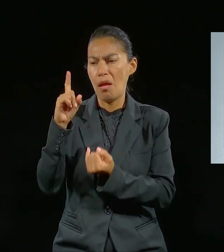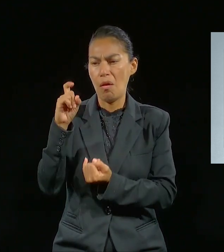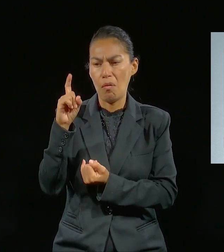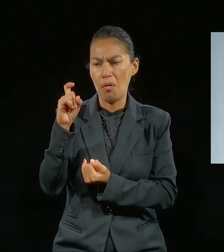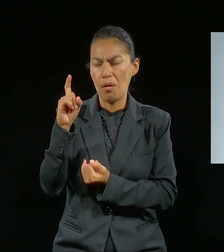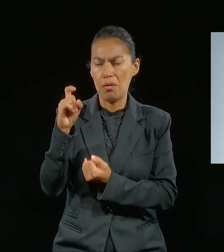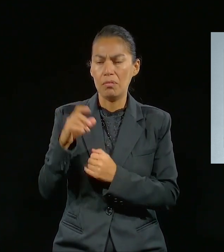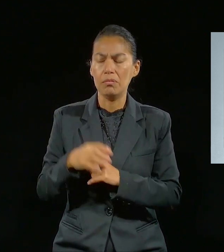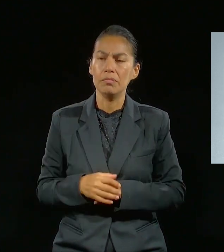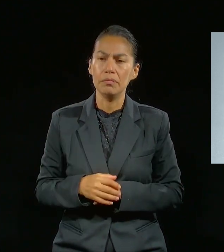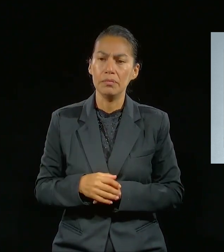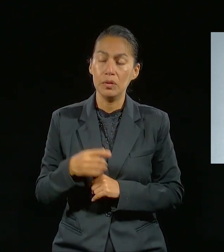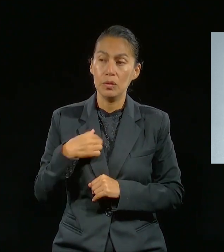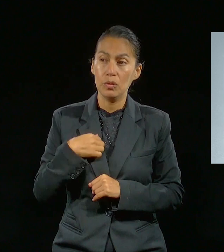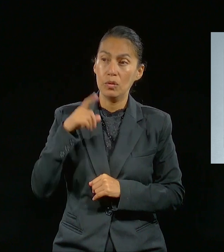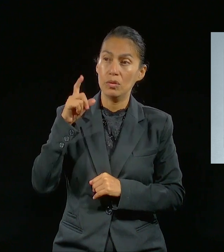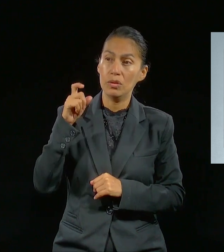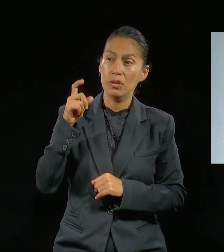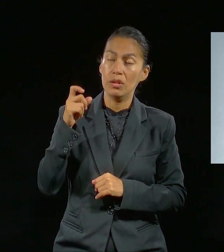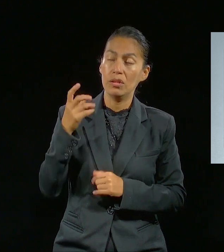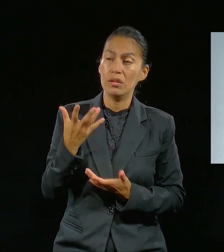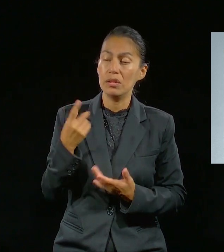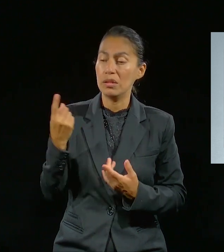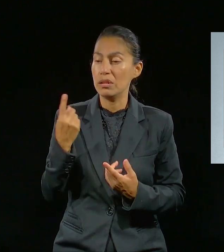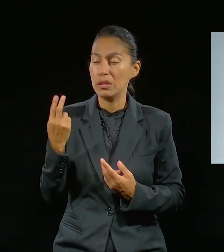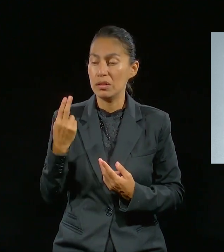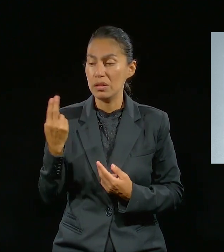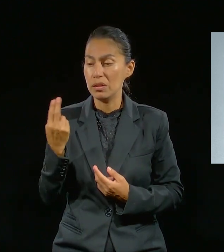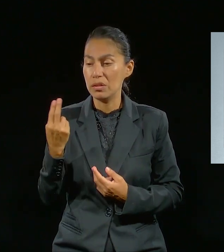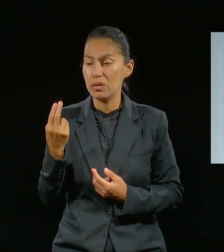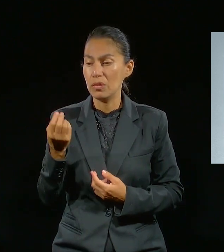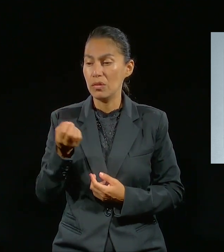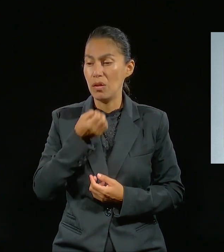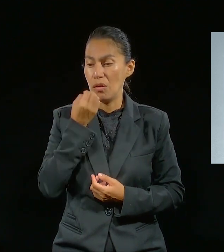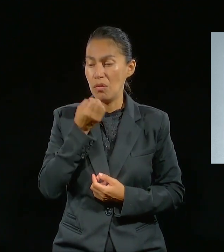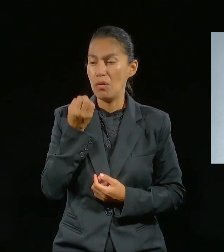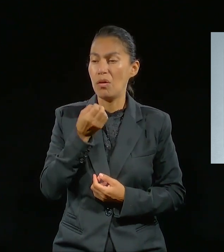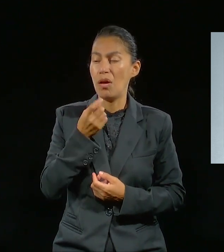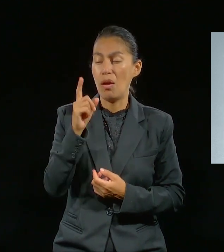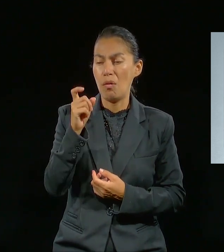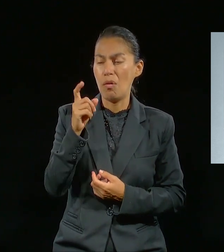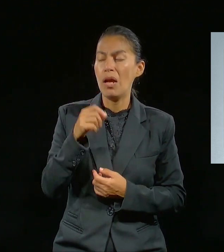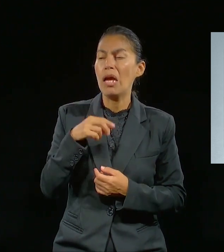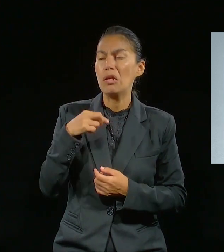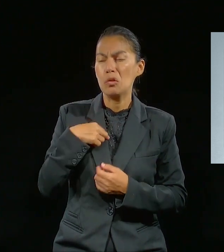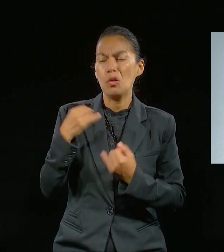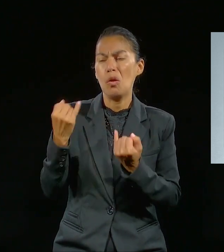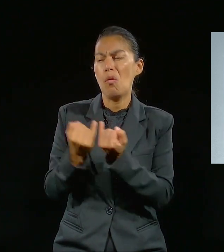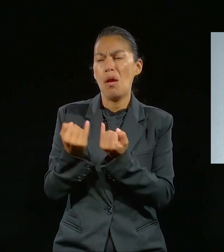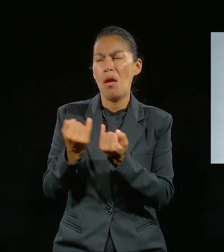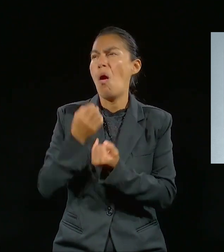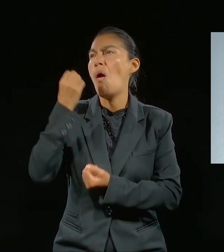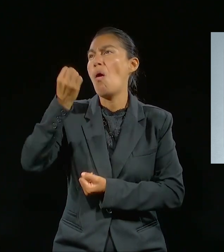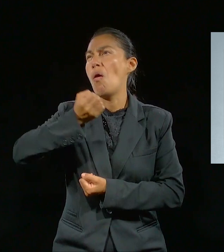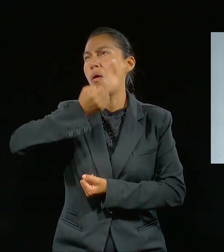agua, por compararla. Tengo sed y tengo que orar todos los días.